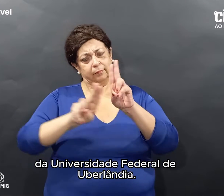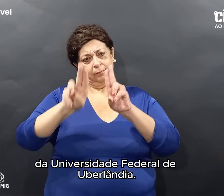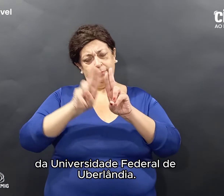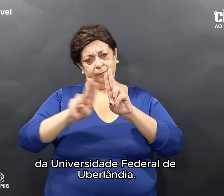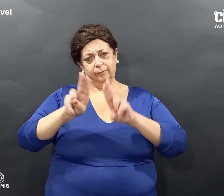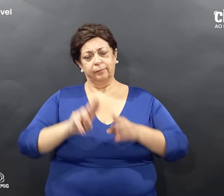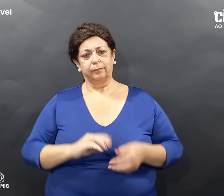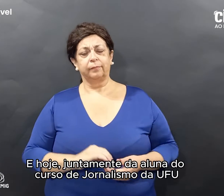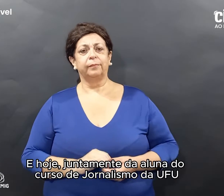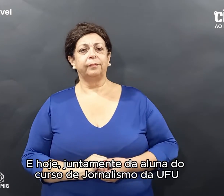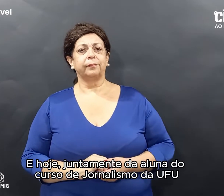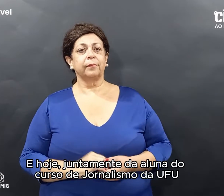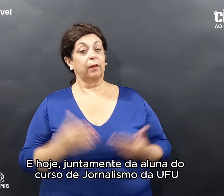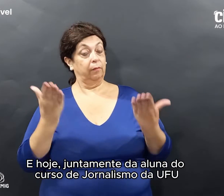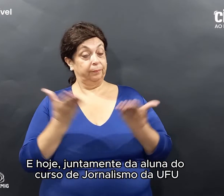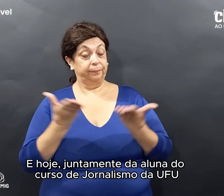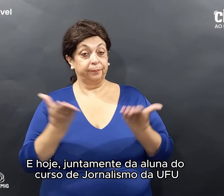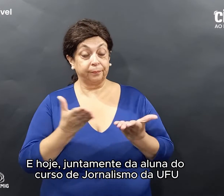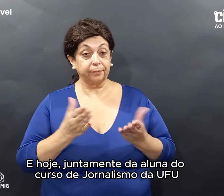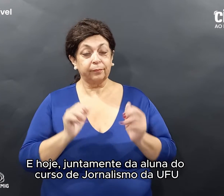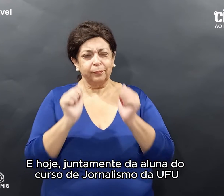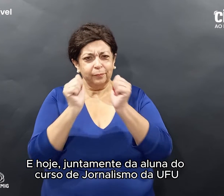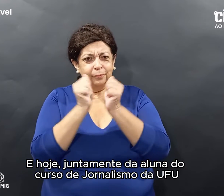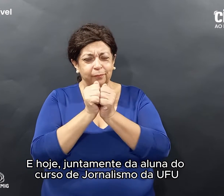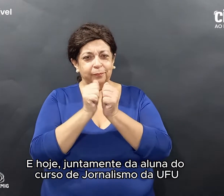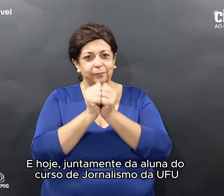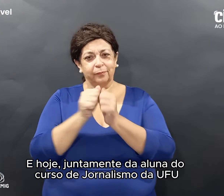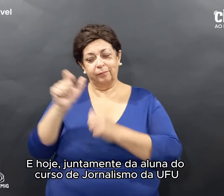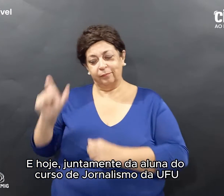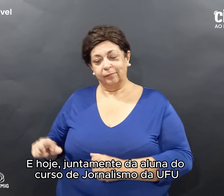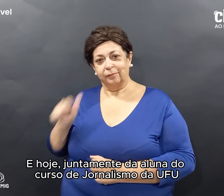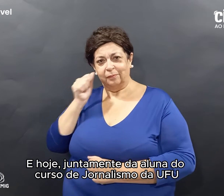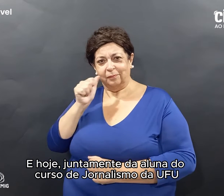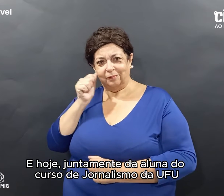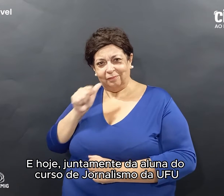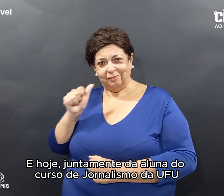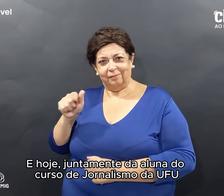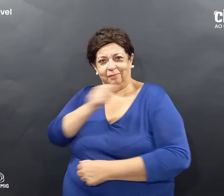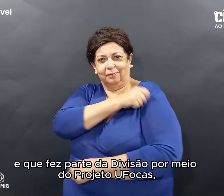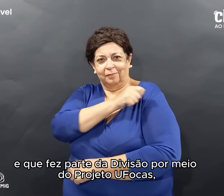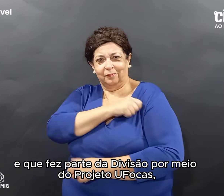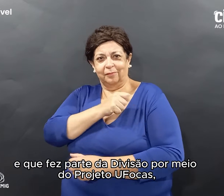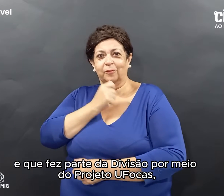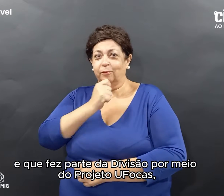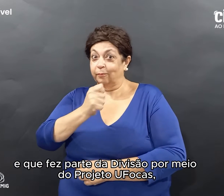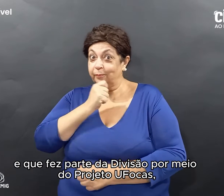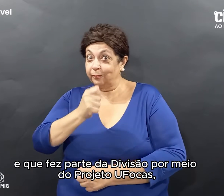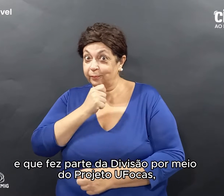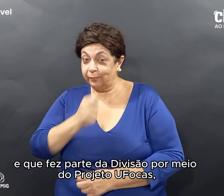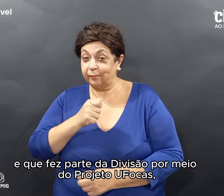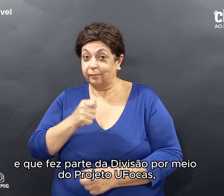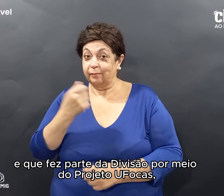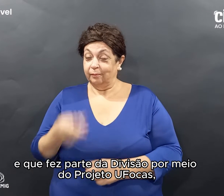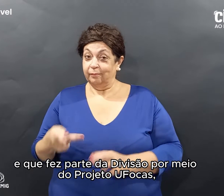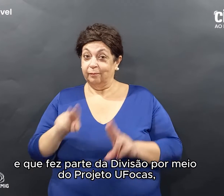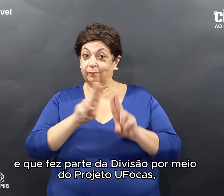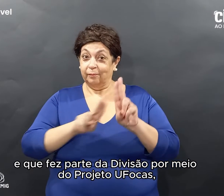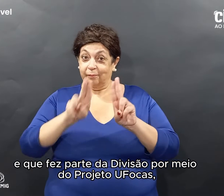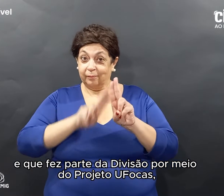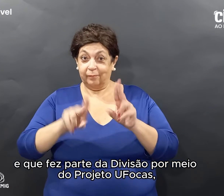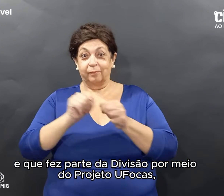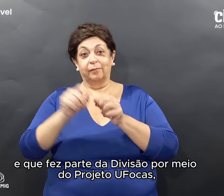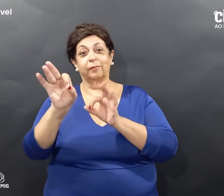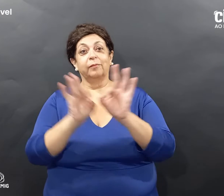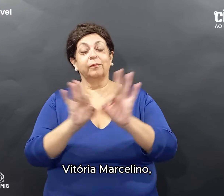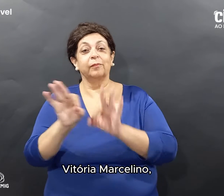Federal de Uberlândia. E hoje, juntamente da aluna do curso de jornalismo da UFO e que fez parte da divisão por meio do